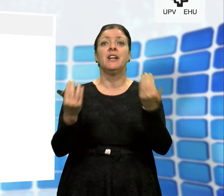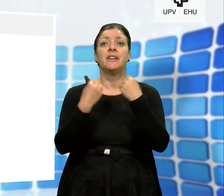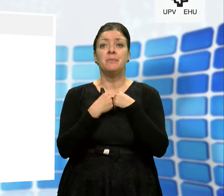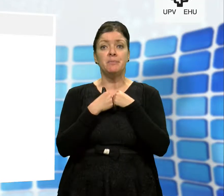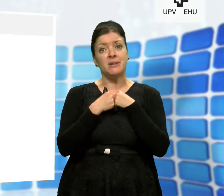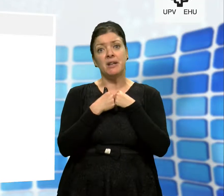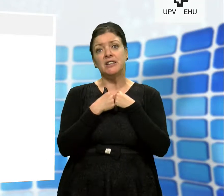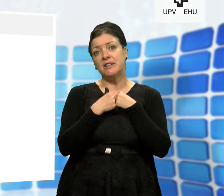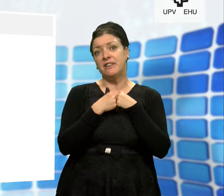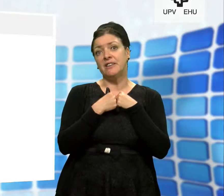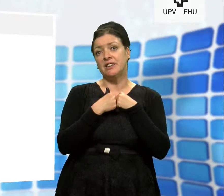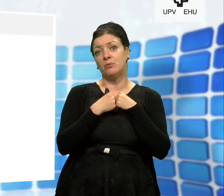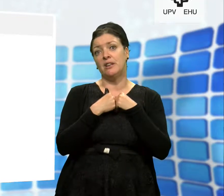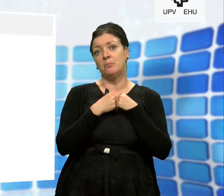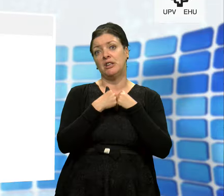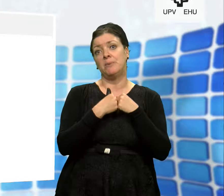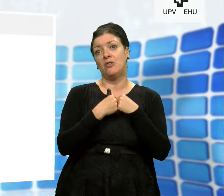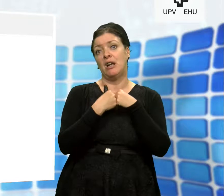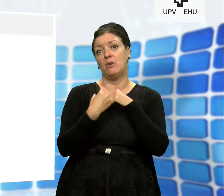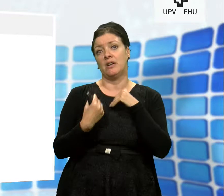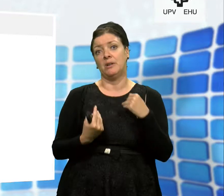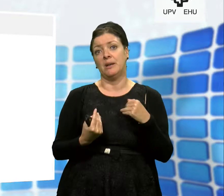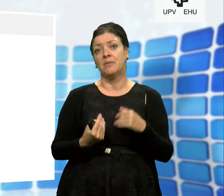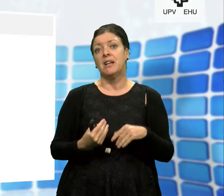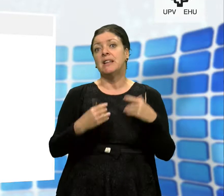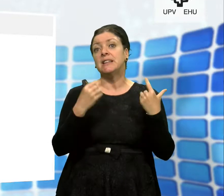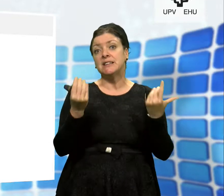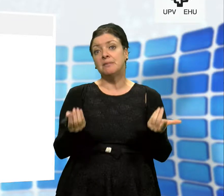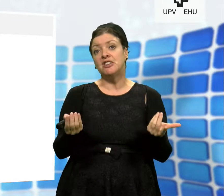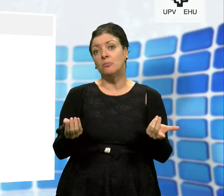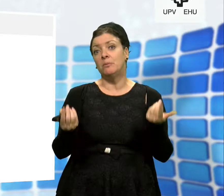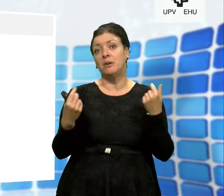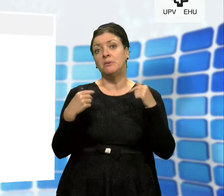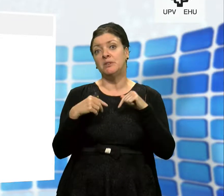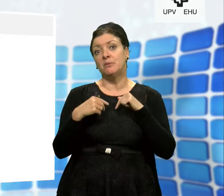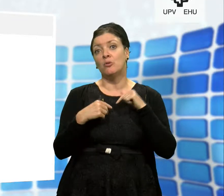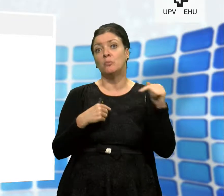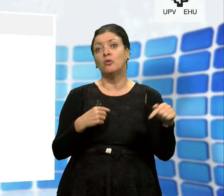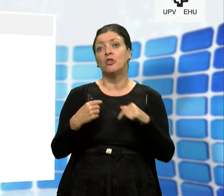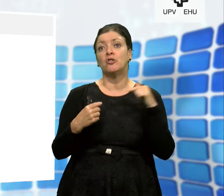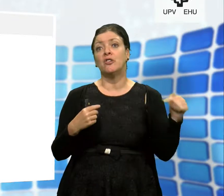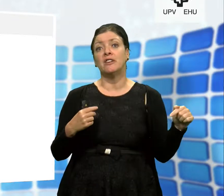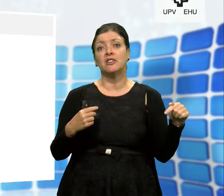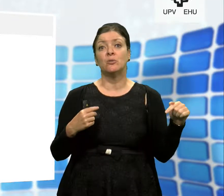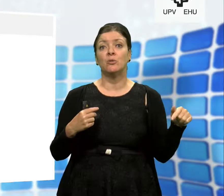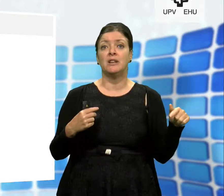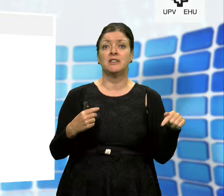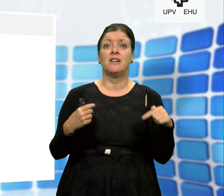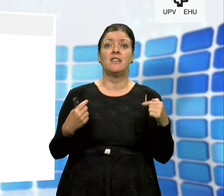mí misma es diferente según el tiempo y el espacio al cual remita. Desde esta visión me veo a mí misma como producto de condicionantes culturales que inciden